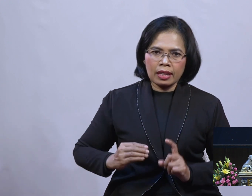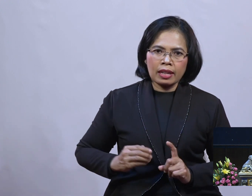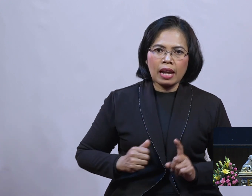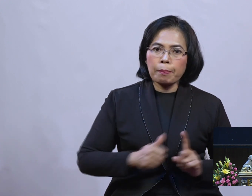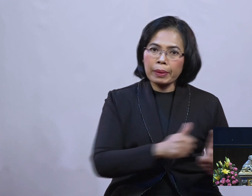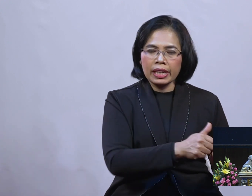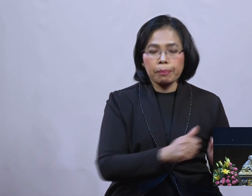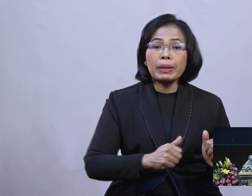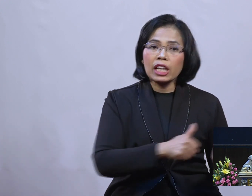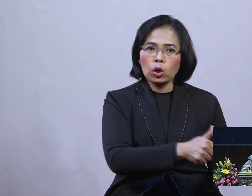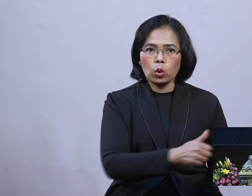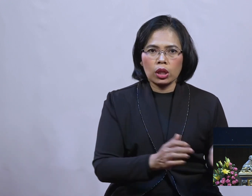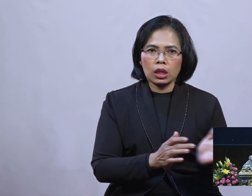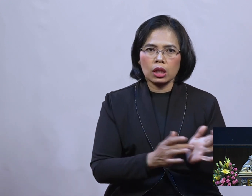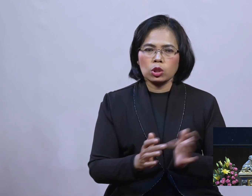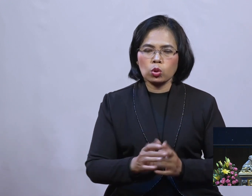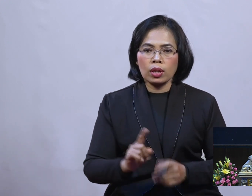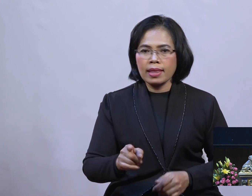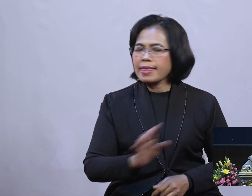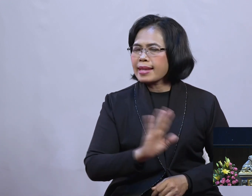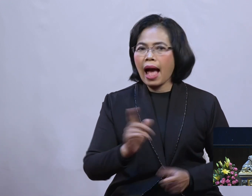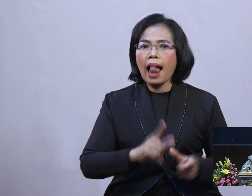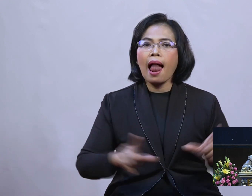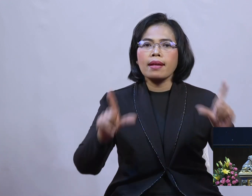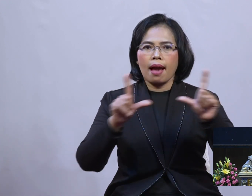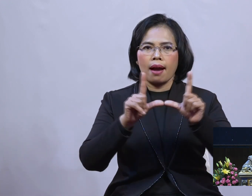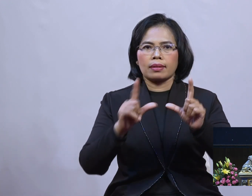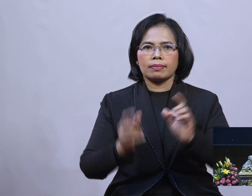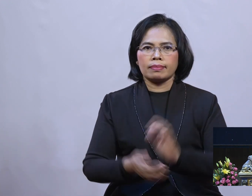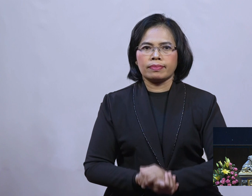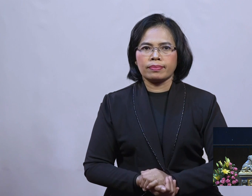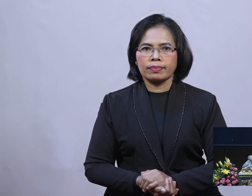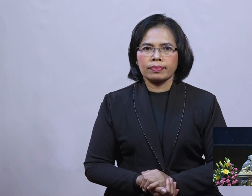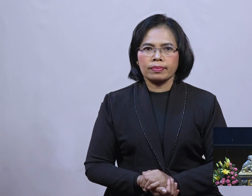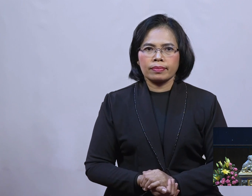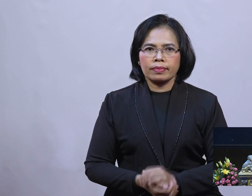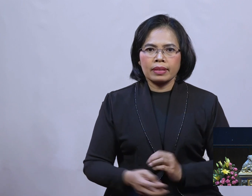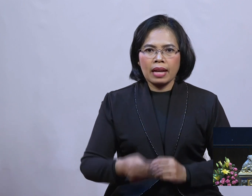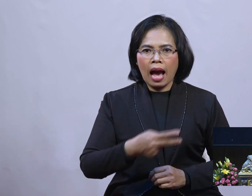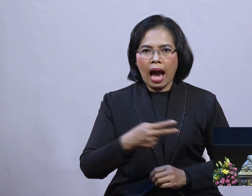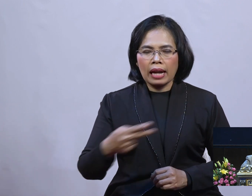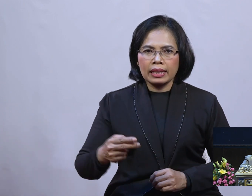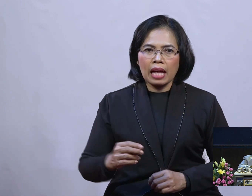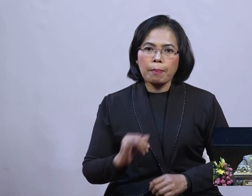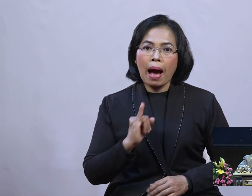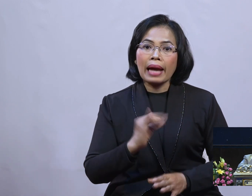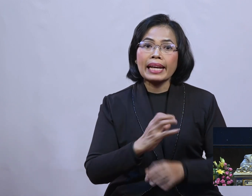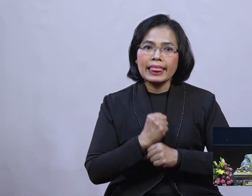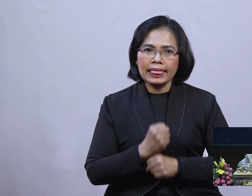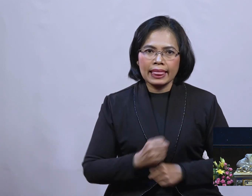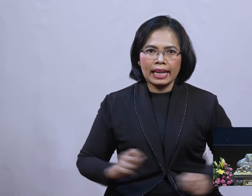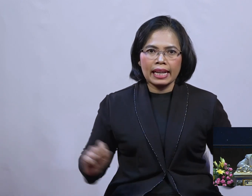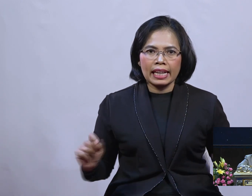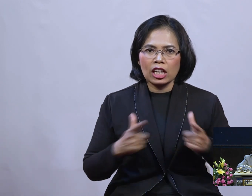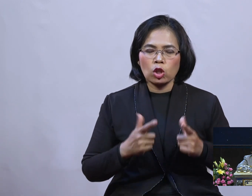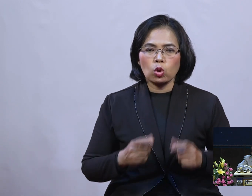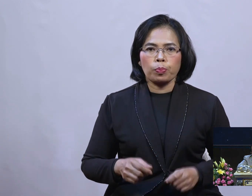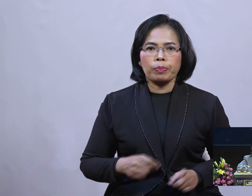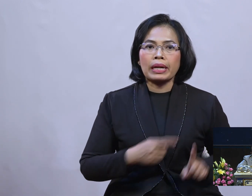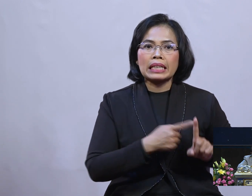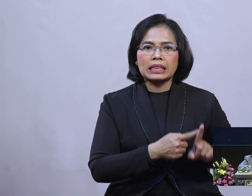mengikut aku ini dia tidak layak Oh berarti inti hidup Kristen adalah menyalibkan